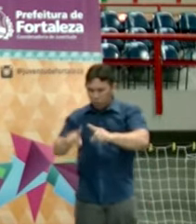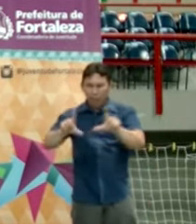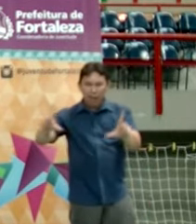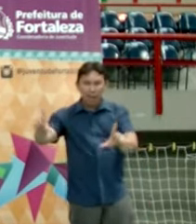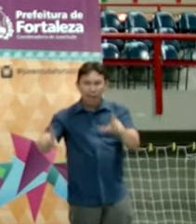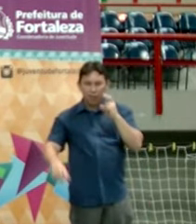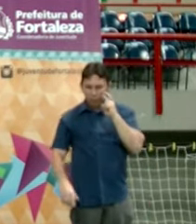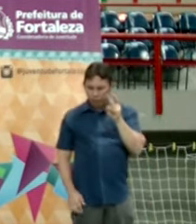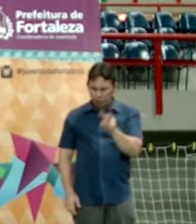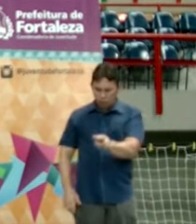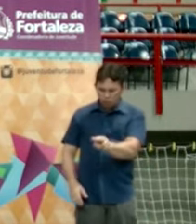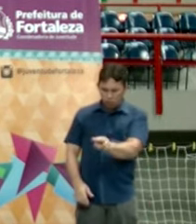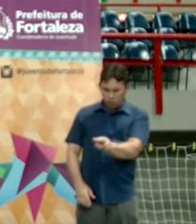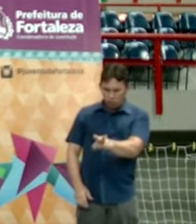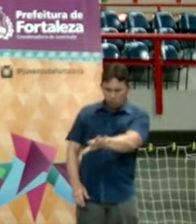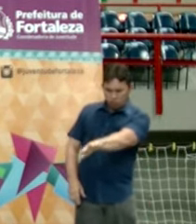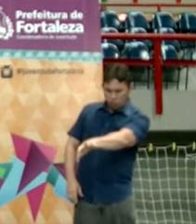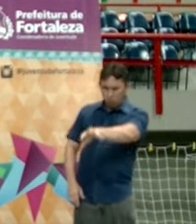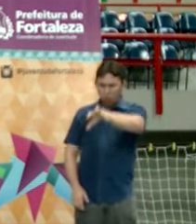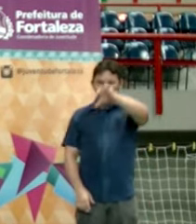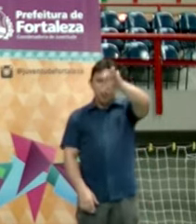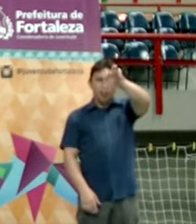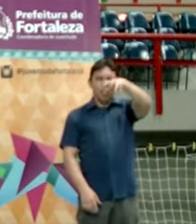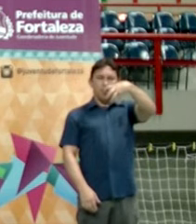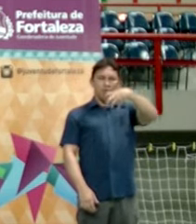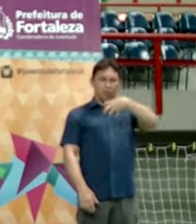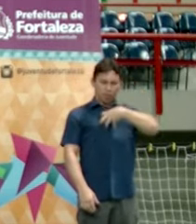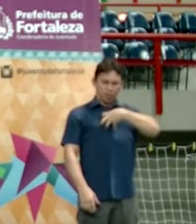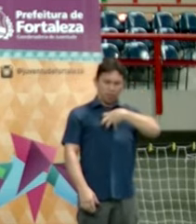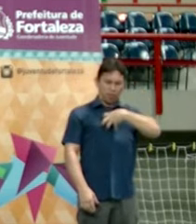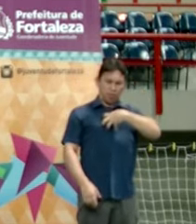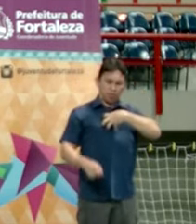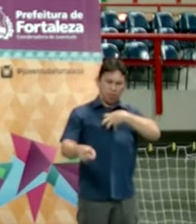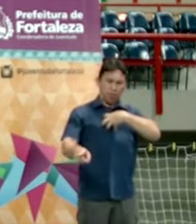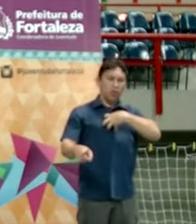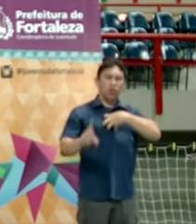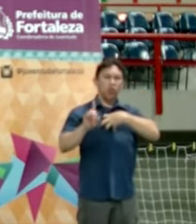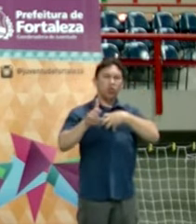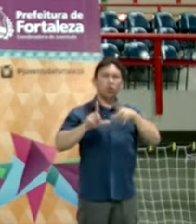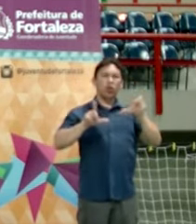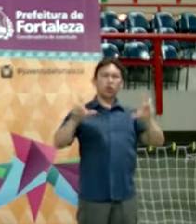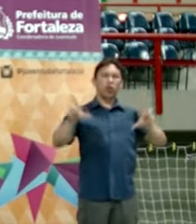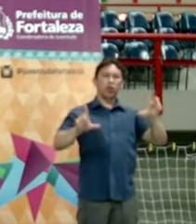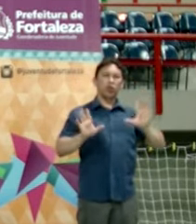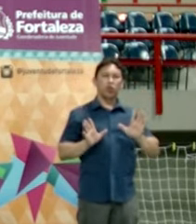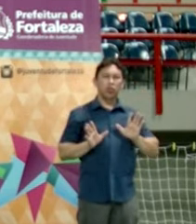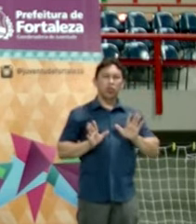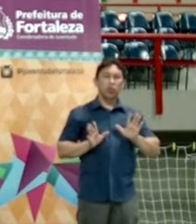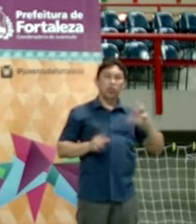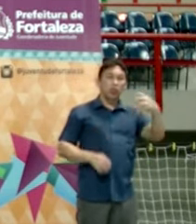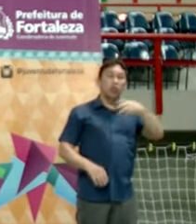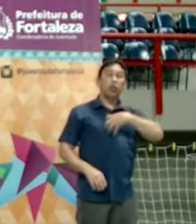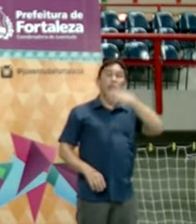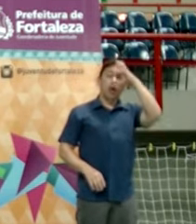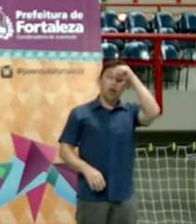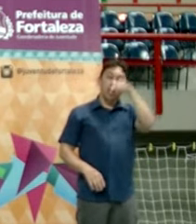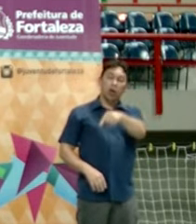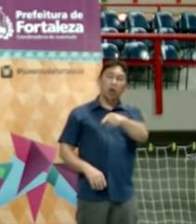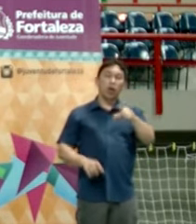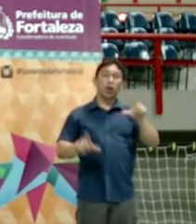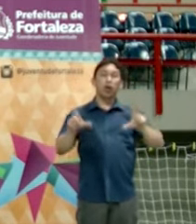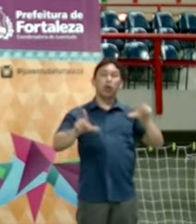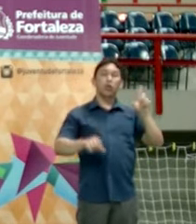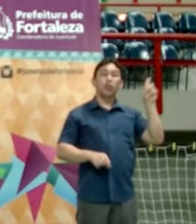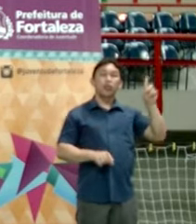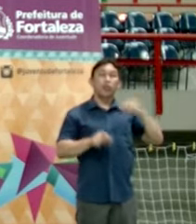telão, eu apenas reconheço que é um telão. Onde é que eu fui aprender que isso era um